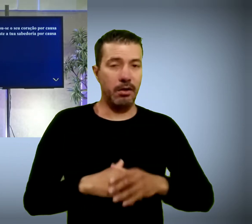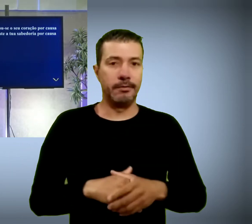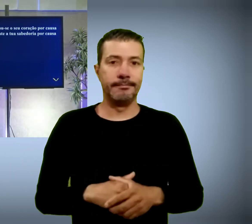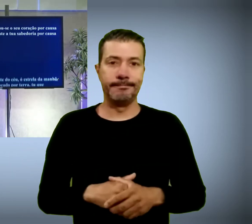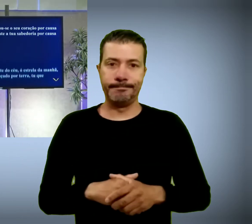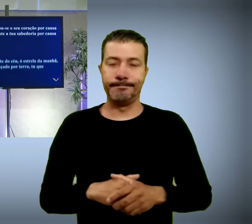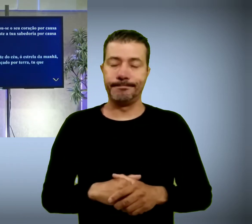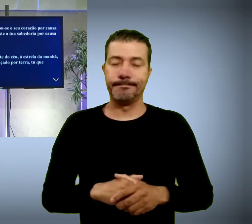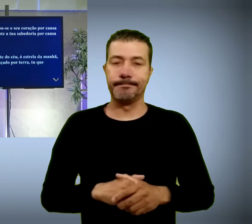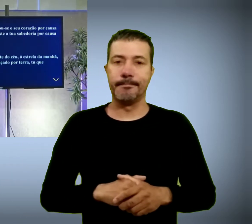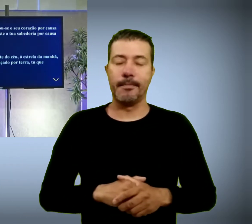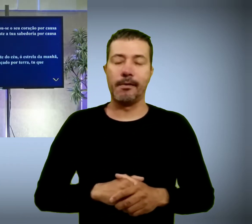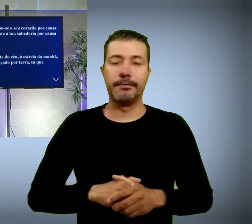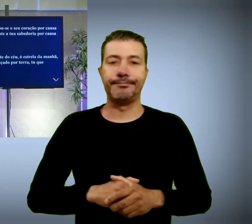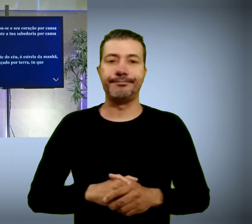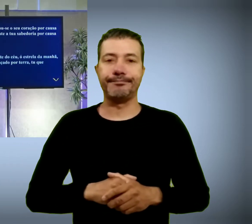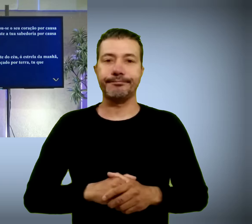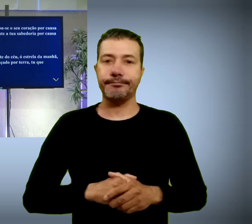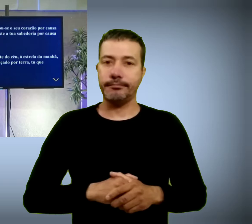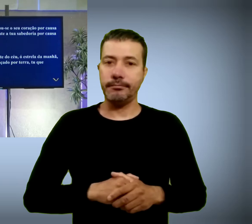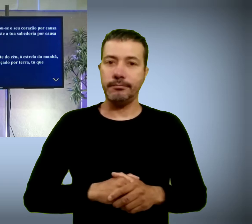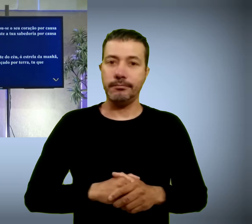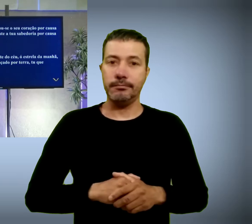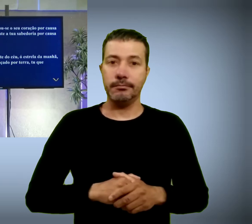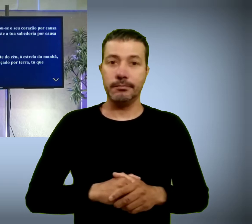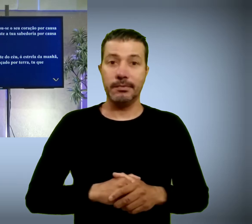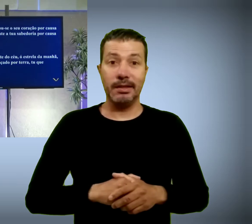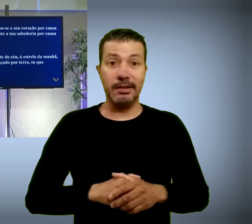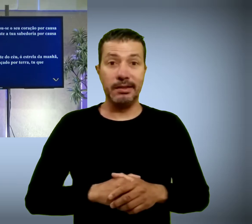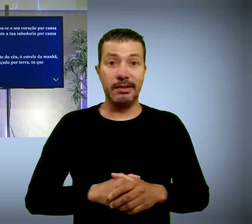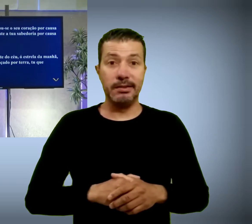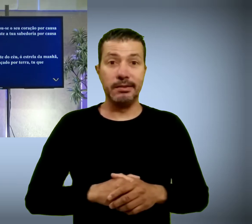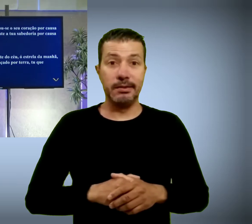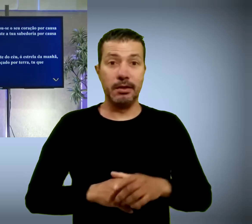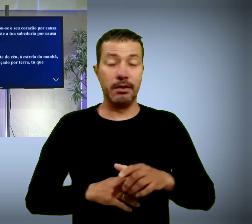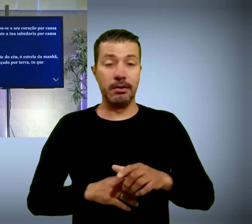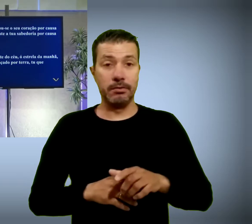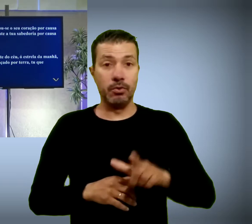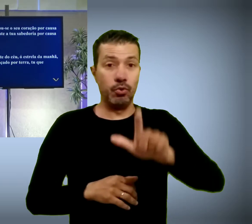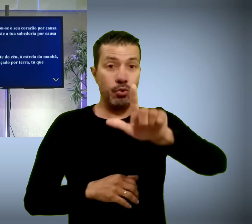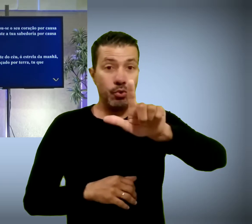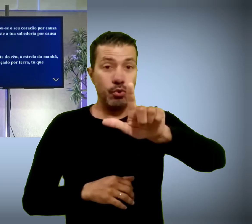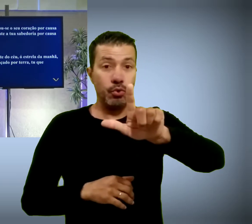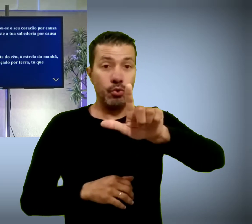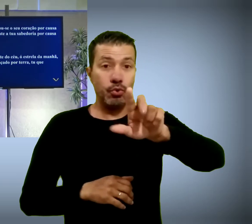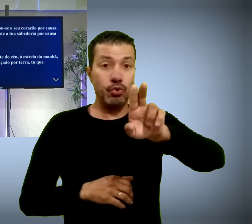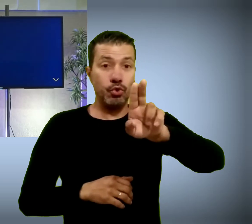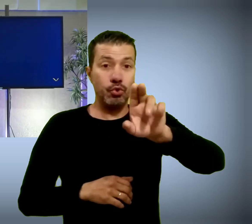Ele acabou sendo expulso do céu porque ele brigou